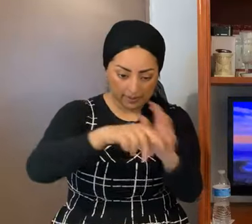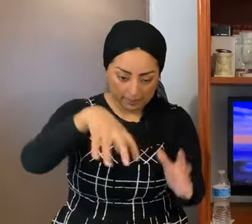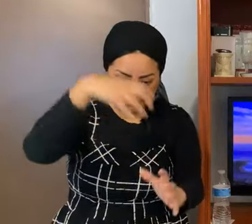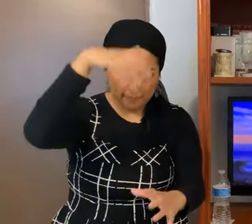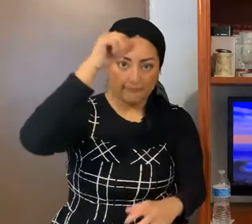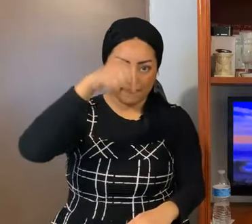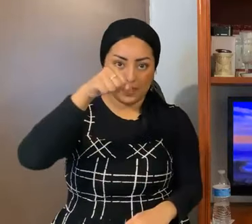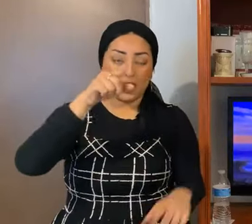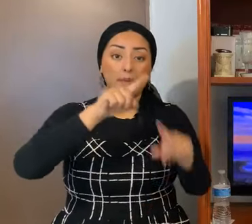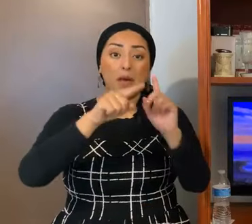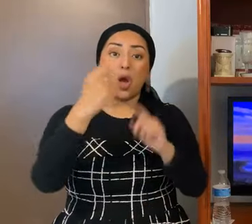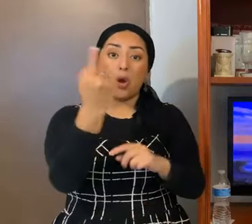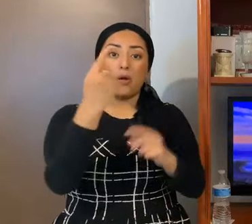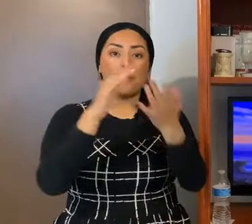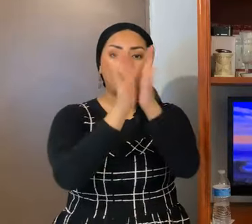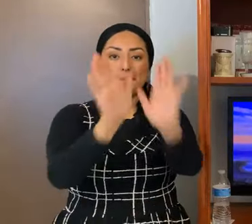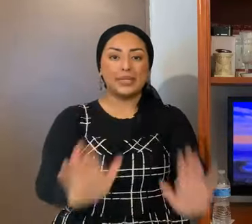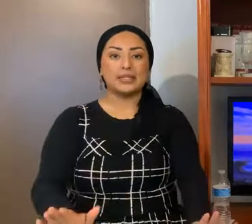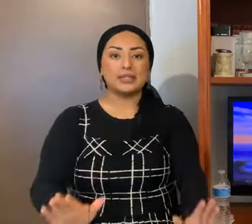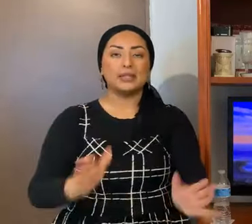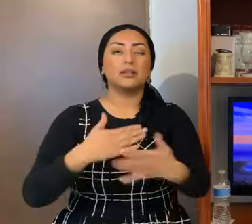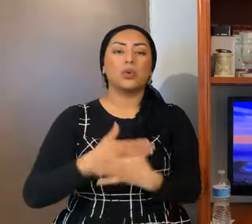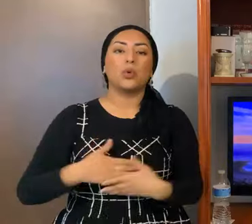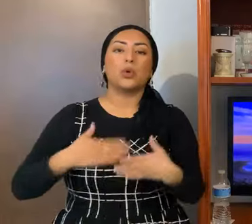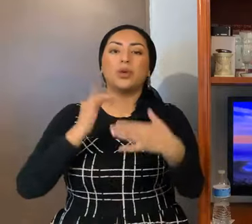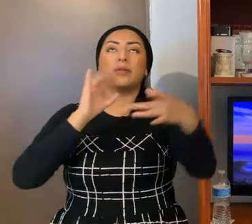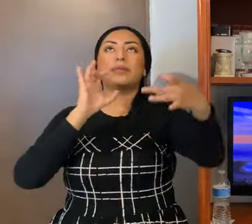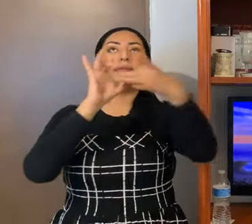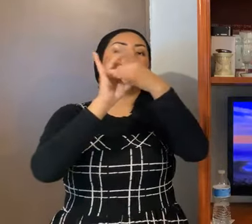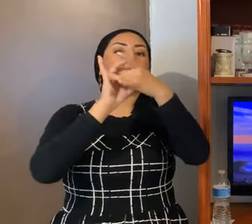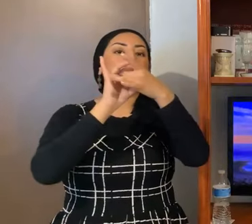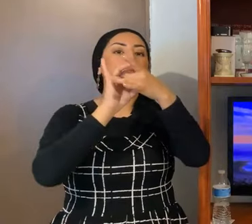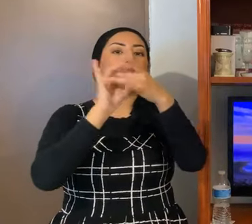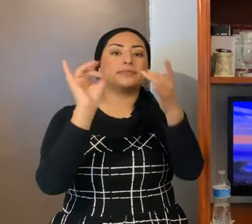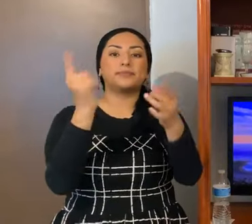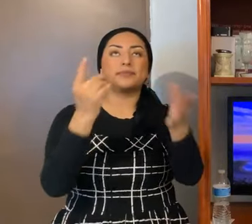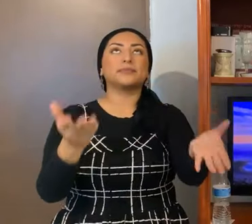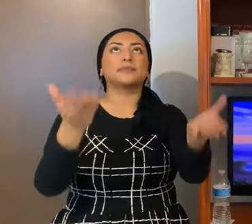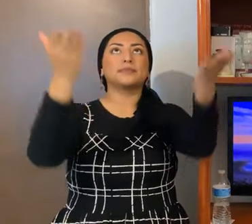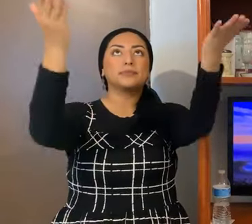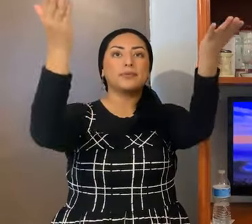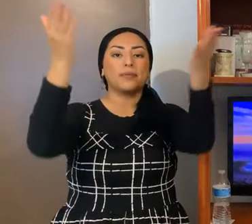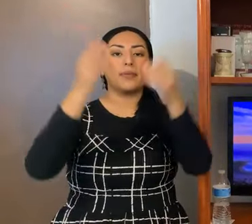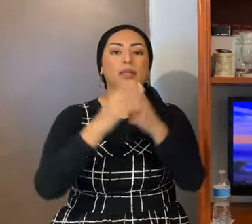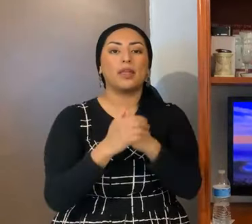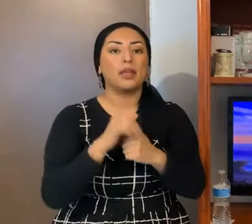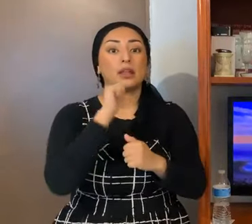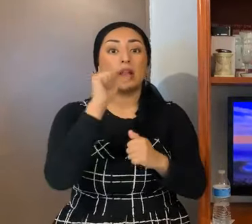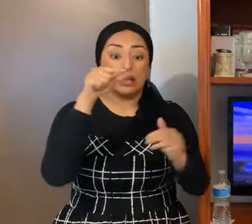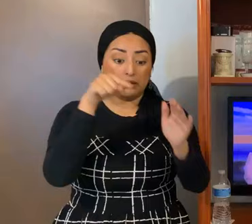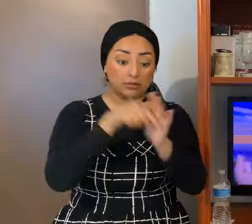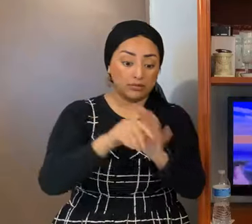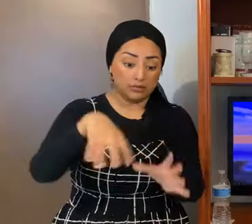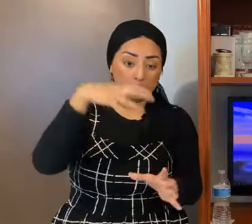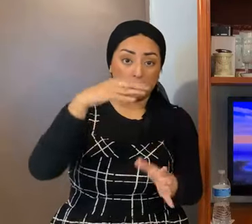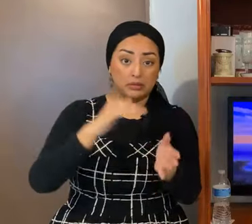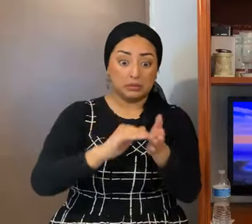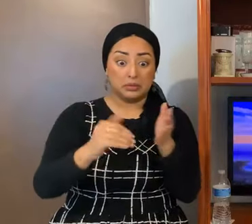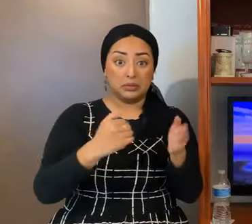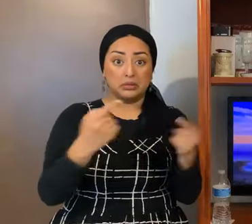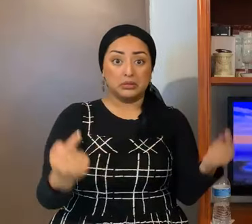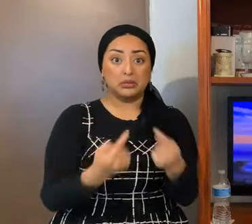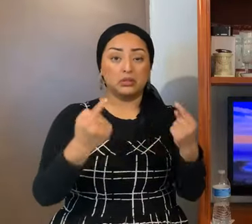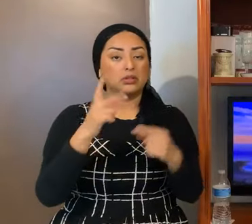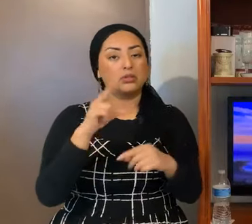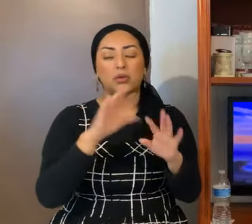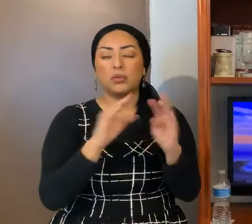sacrificios únicamente de paz, ¿sí? Únicamente de terumá. No va a haber sacrificios por los pecados, porque eso,